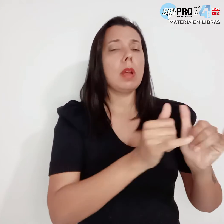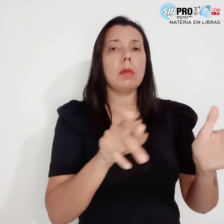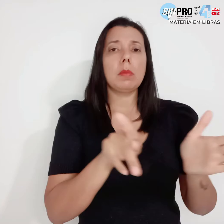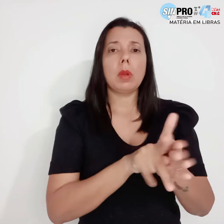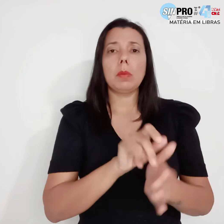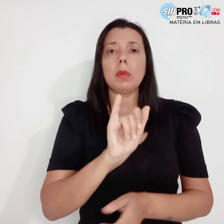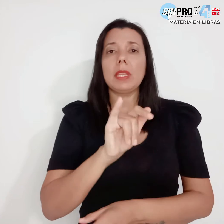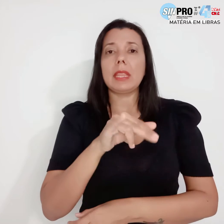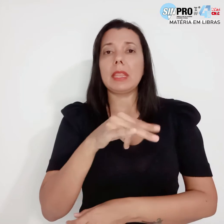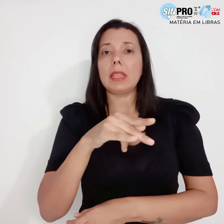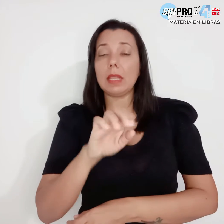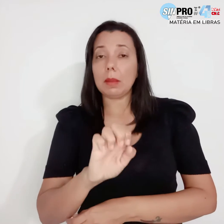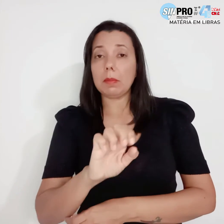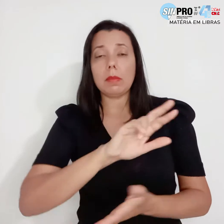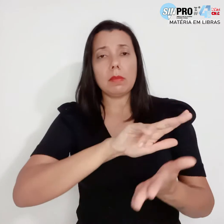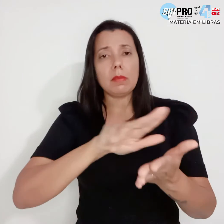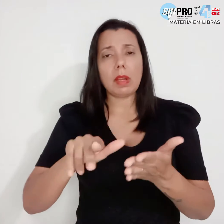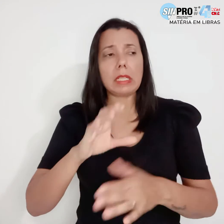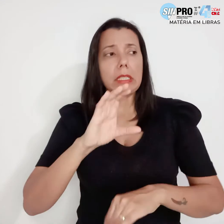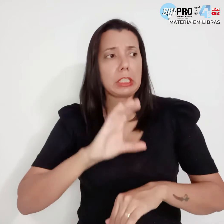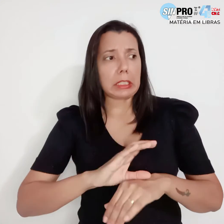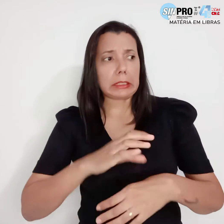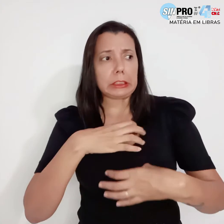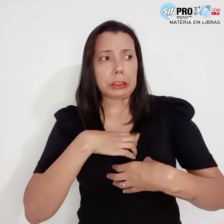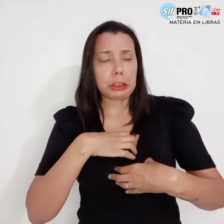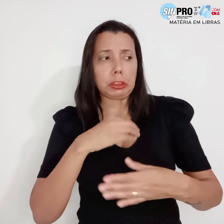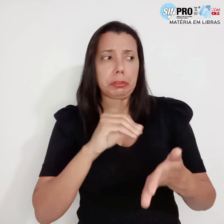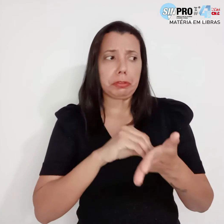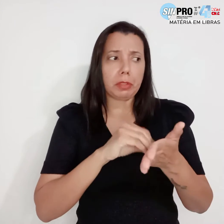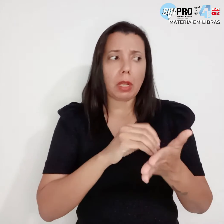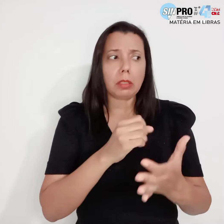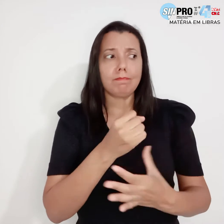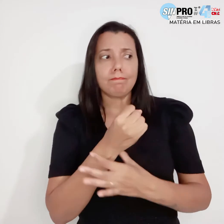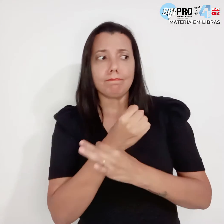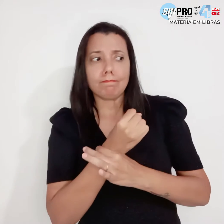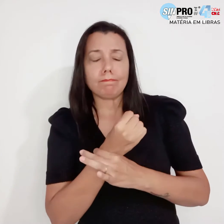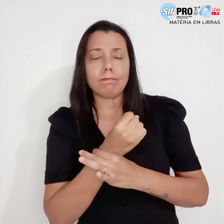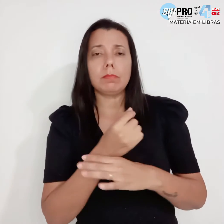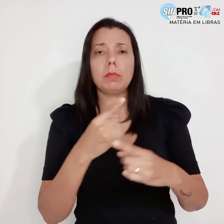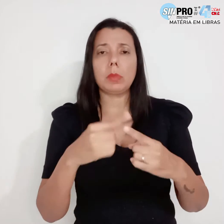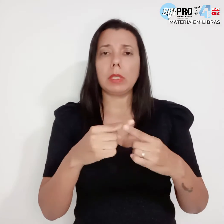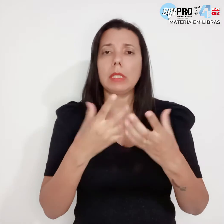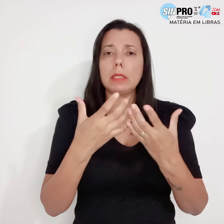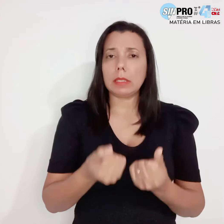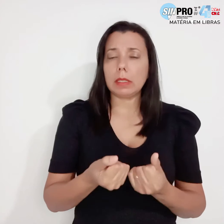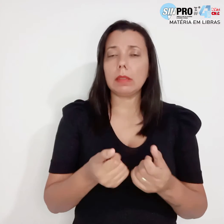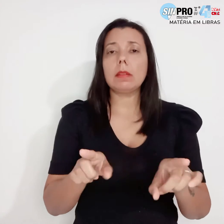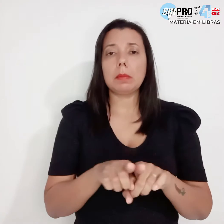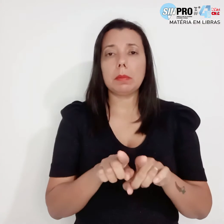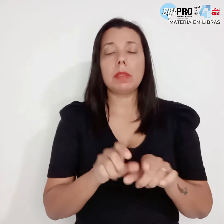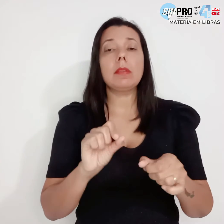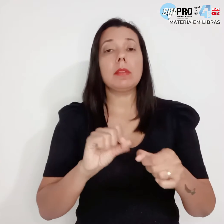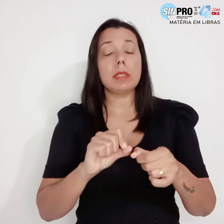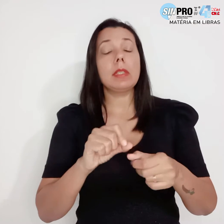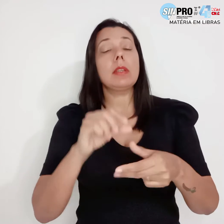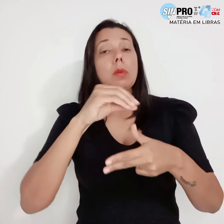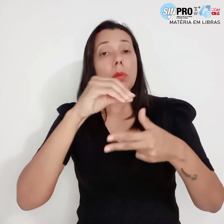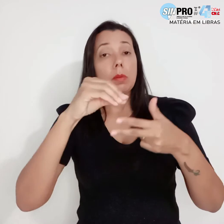INEP, muitos candidatos se sentiram inseguros com a logística adotada durante o exame.